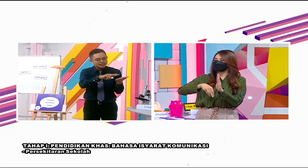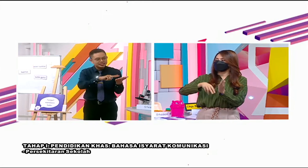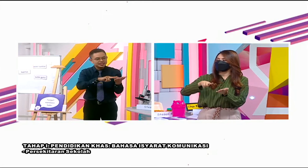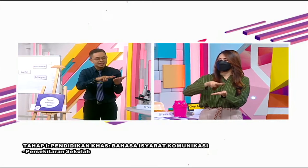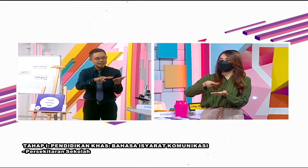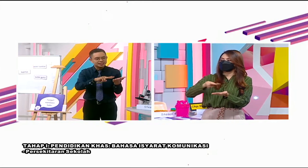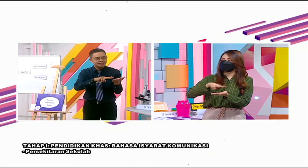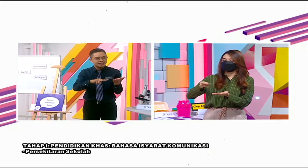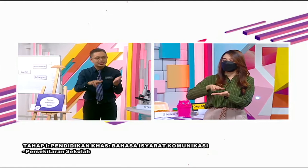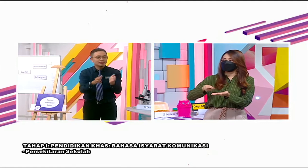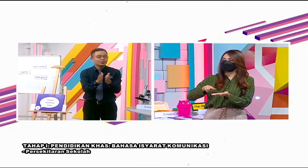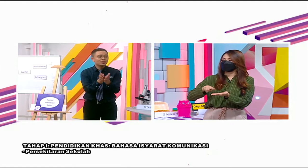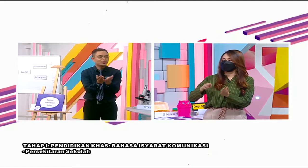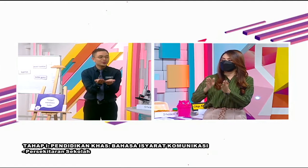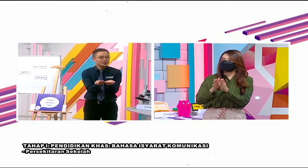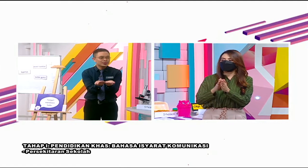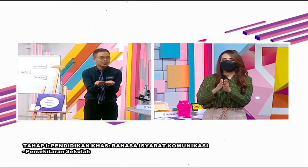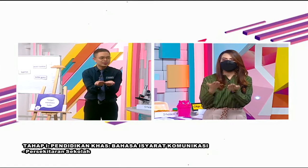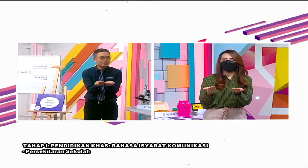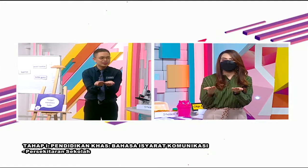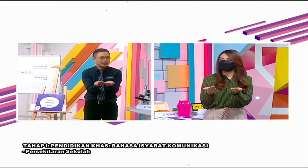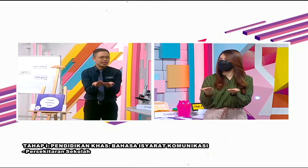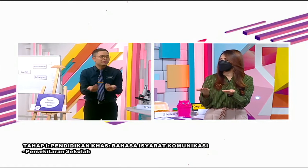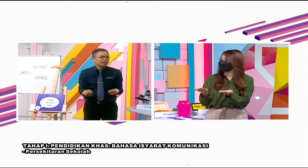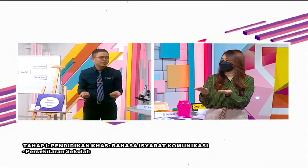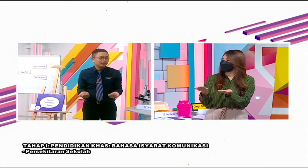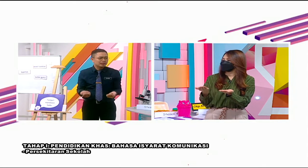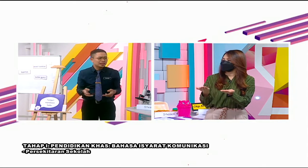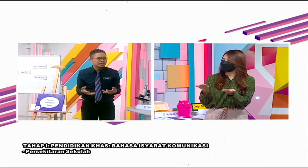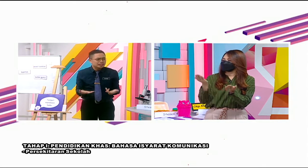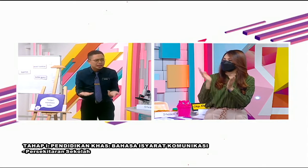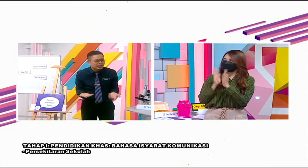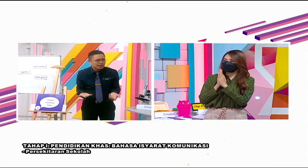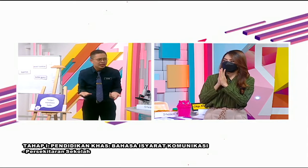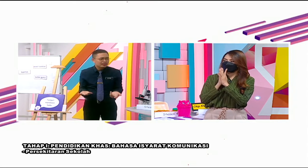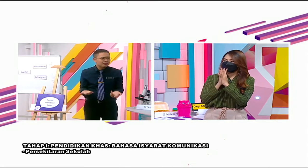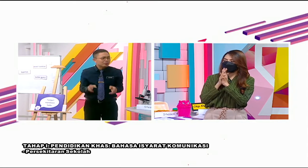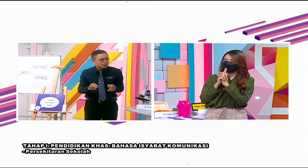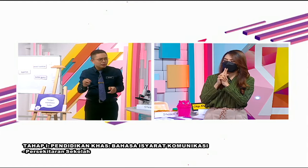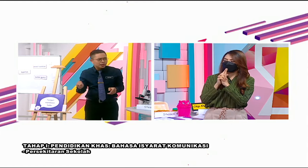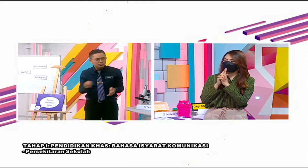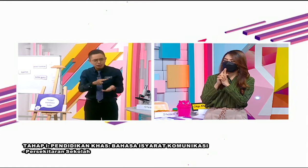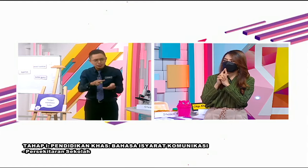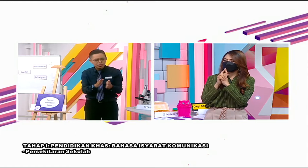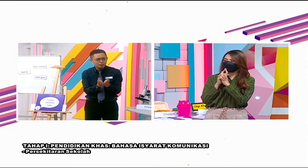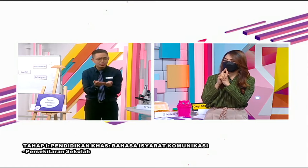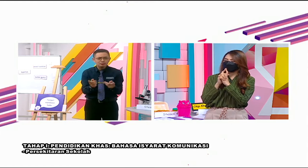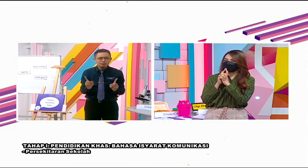Membaca. Baca buku. Buku. Okey, di mana tu, Kak Eli? Biasanya lah. Murid-murid baca buku. Di